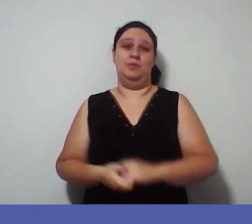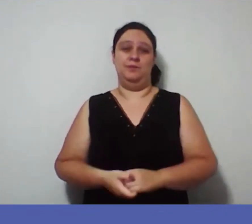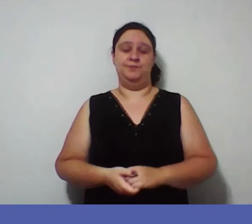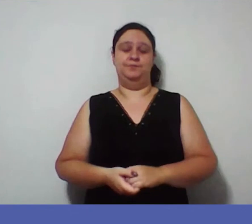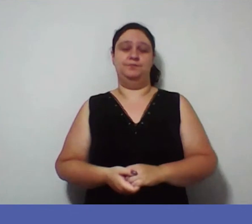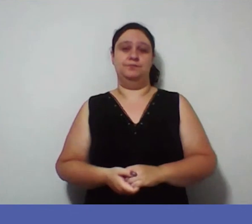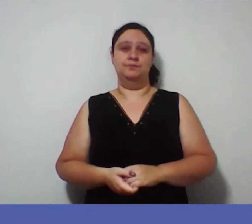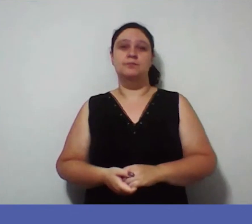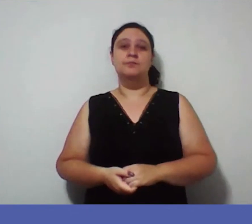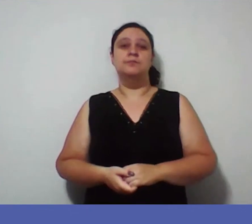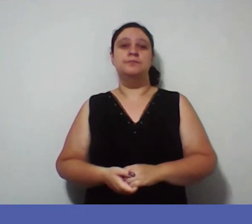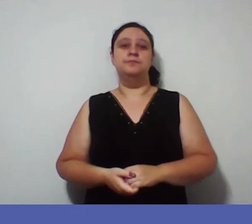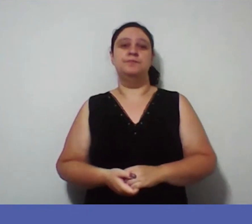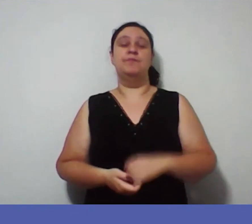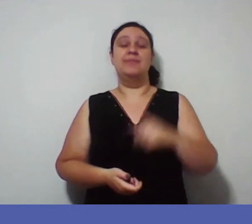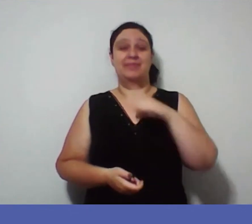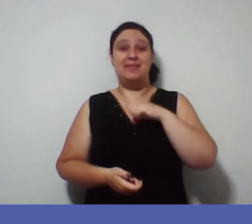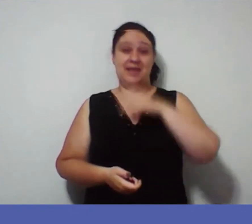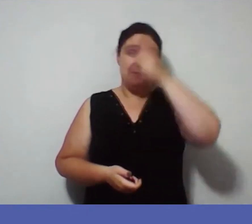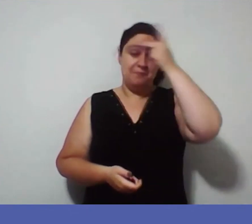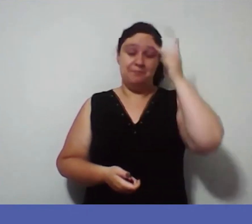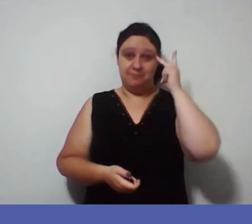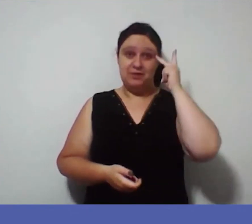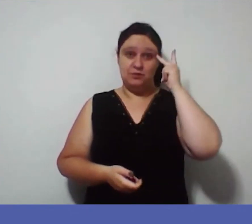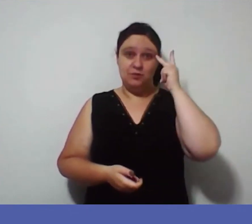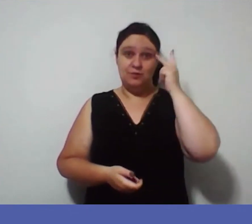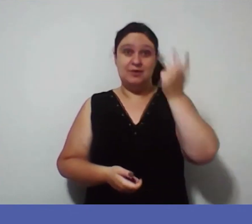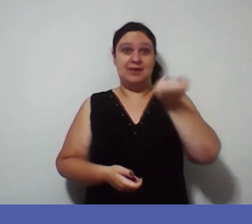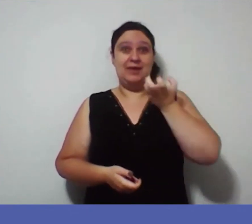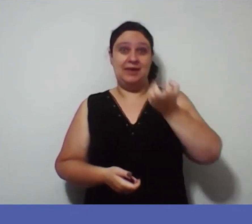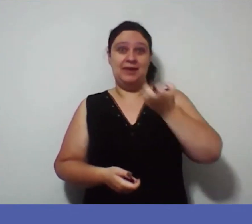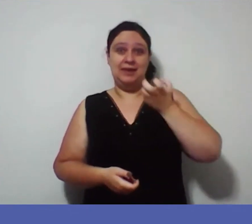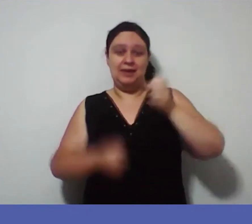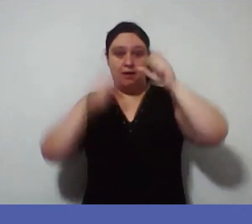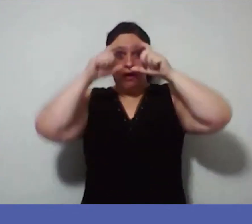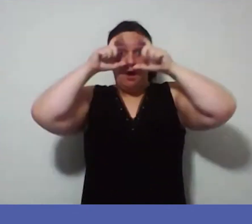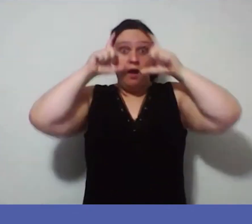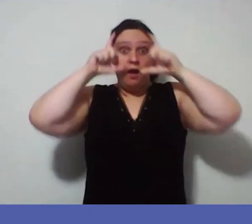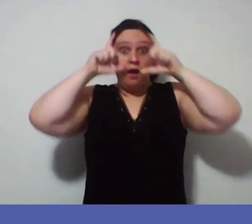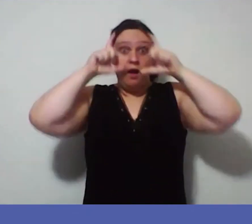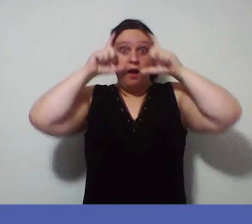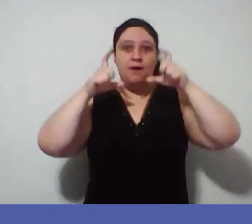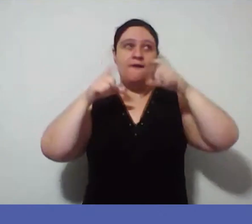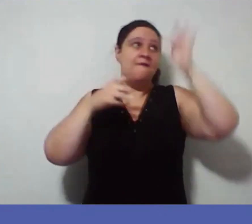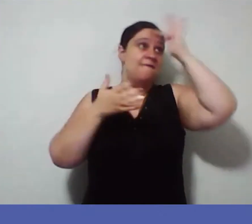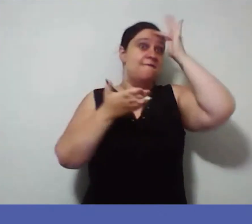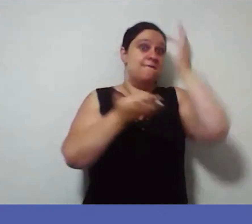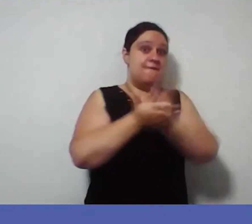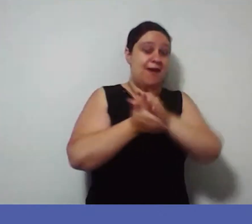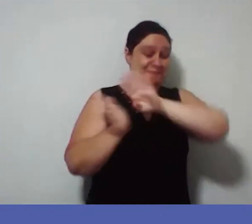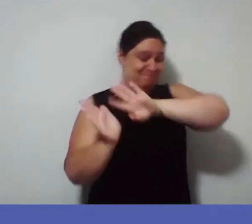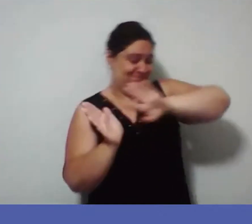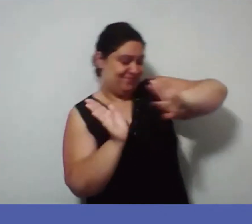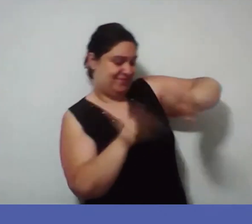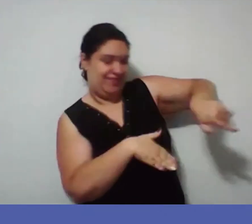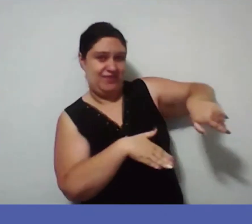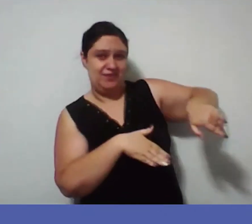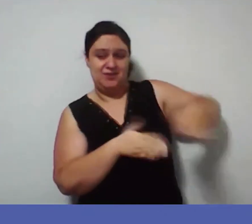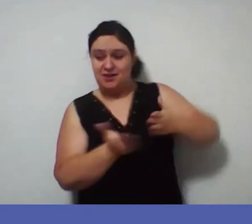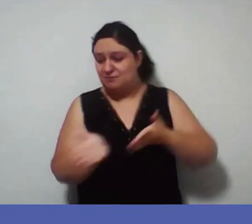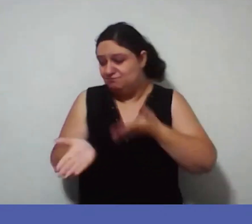alguns nessa cobiça se desviaram da fé e a si mesmos se atormentaram